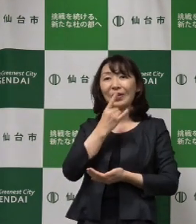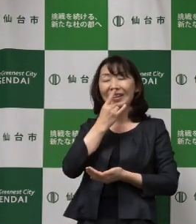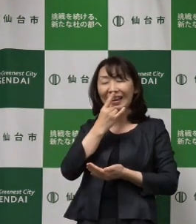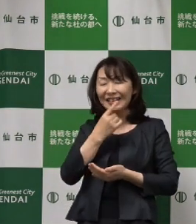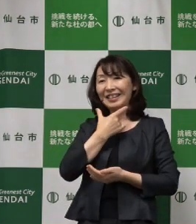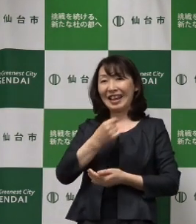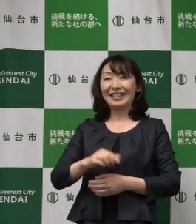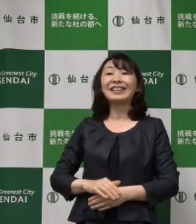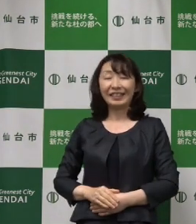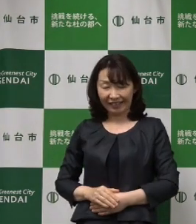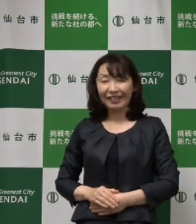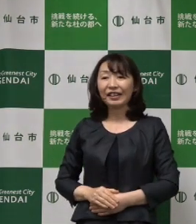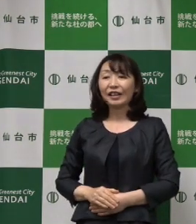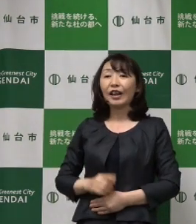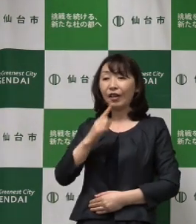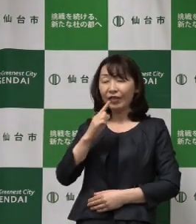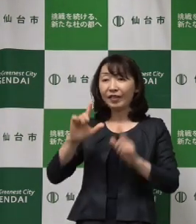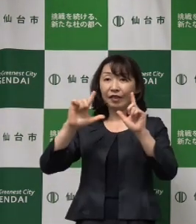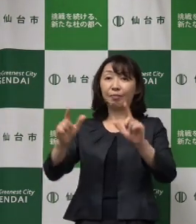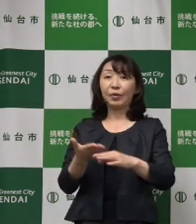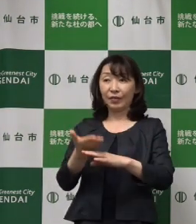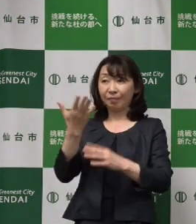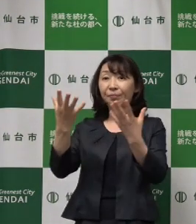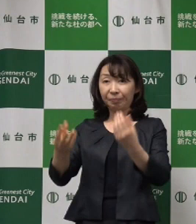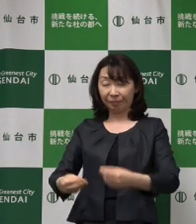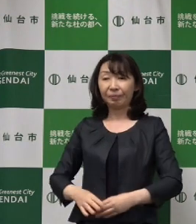ております。私から以上です。